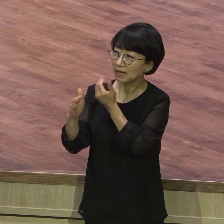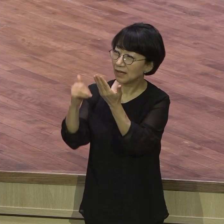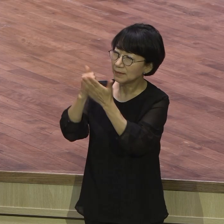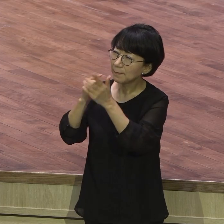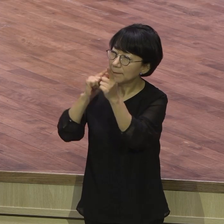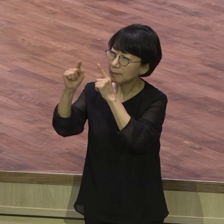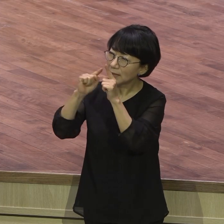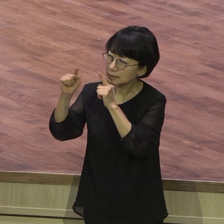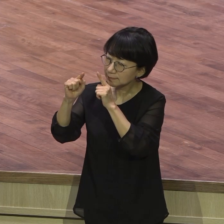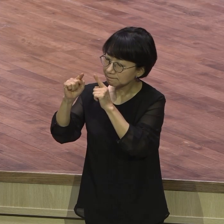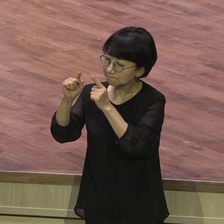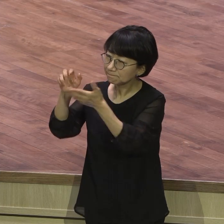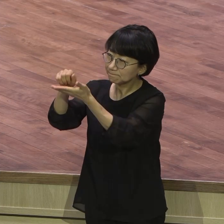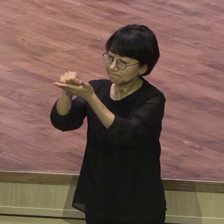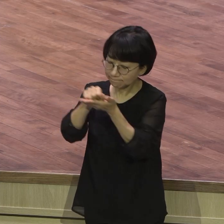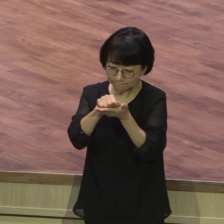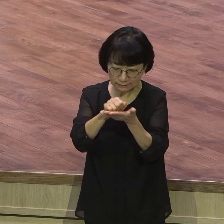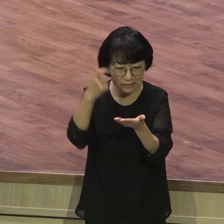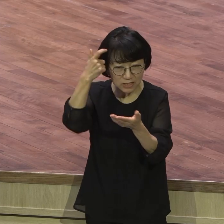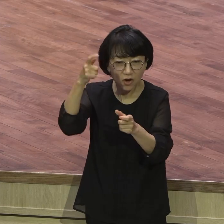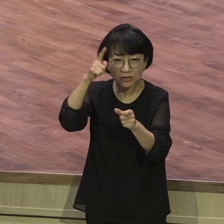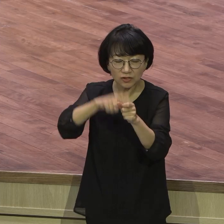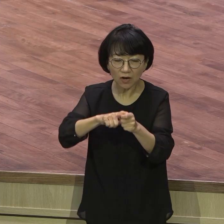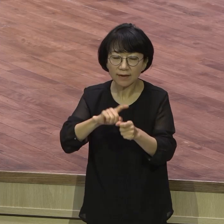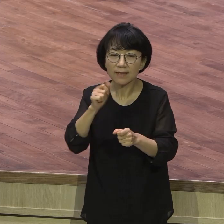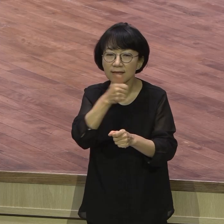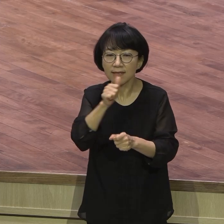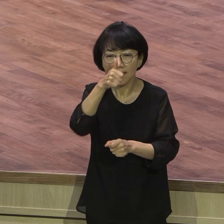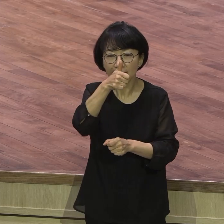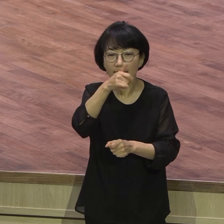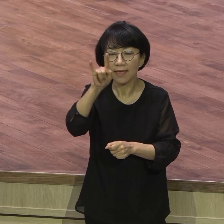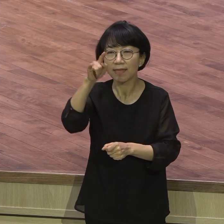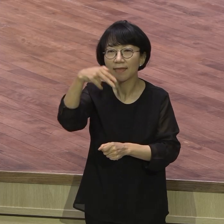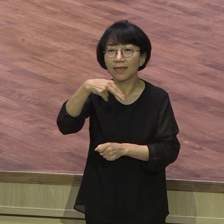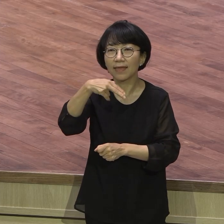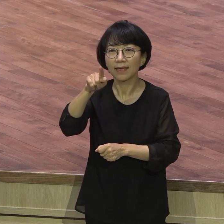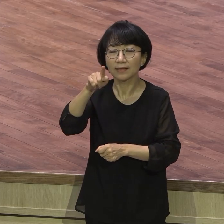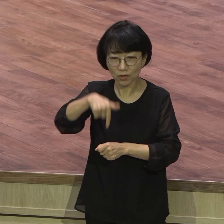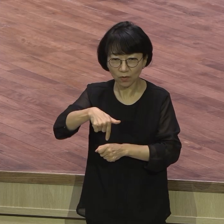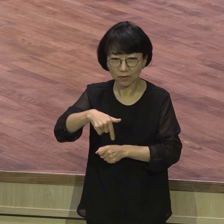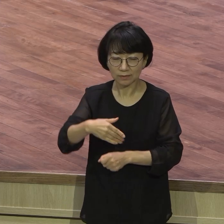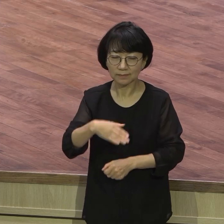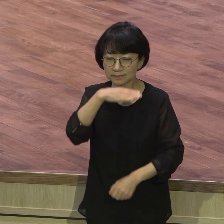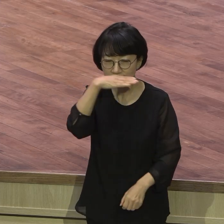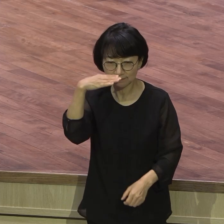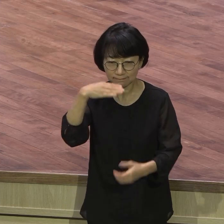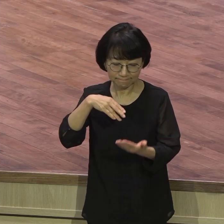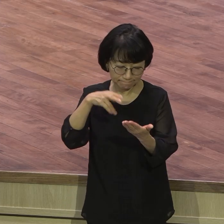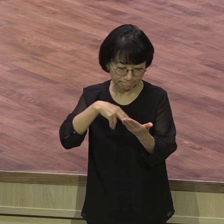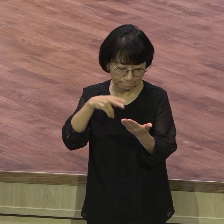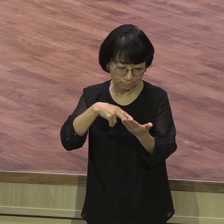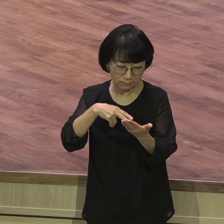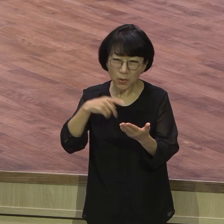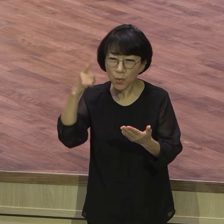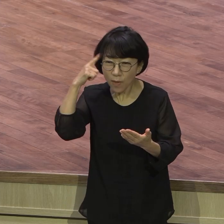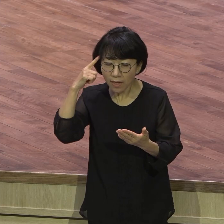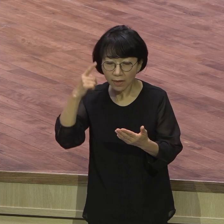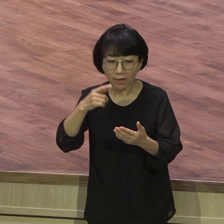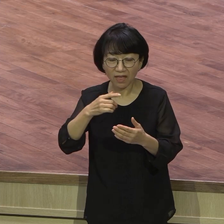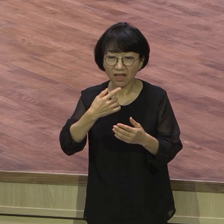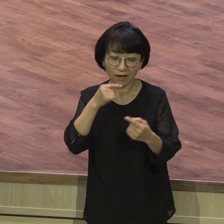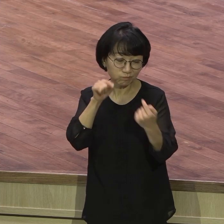영적 영적 해석 이에요. 영적 해석 을 올바로 해야 됩니다. 그러지 않으면 온갖 정제의식에